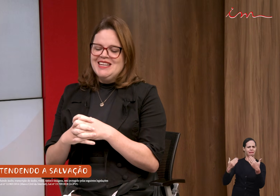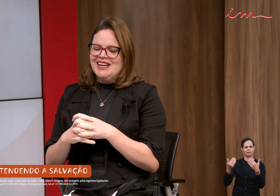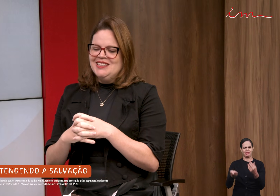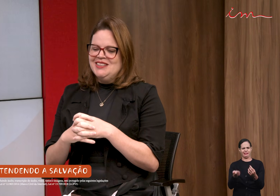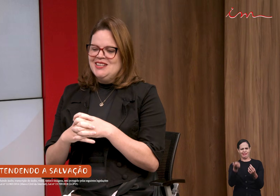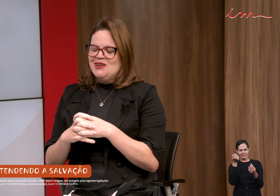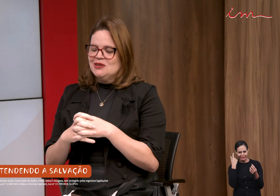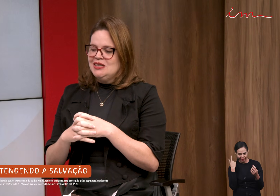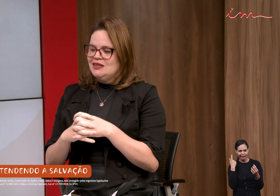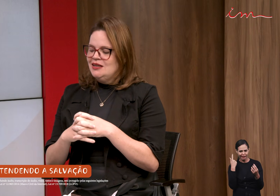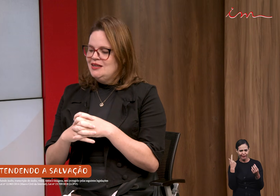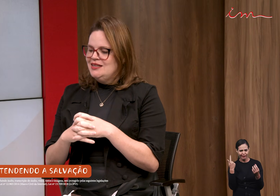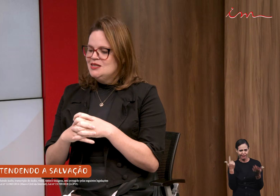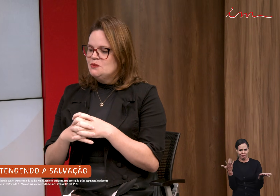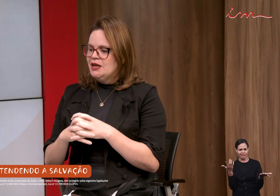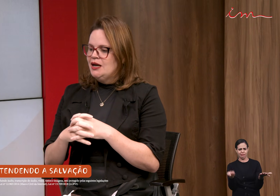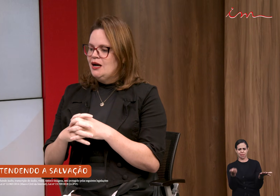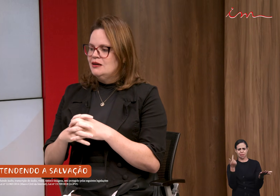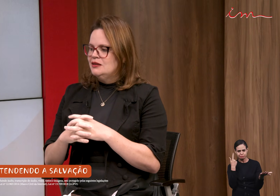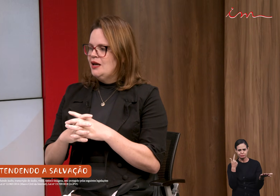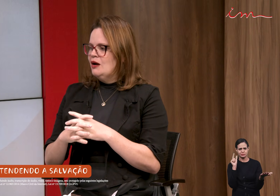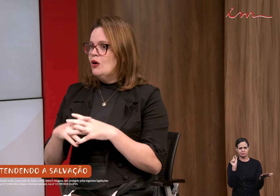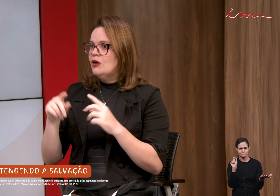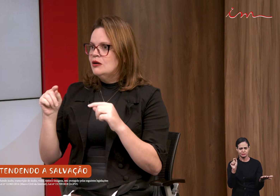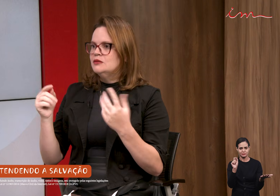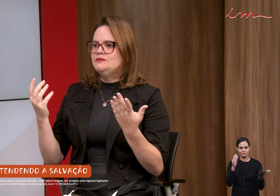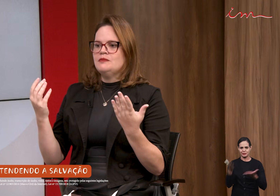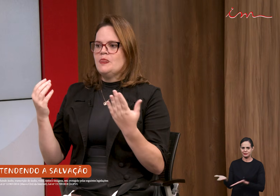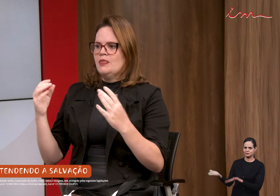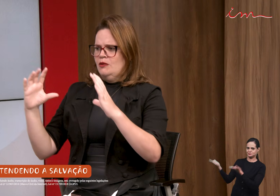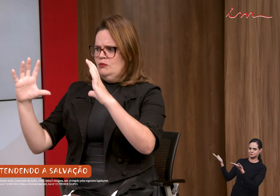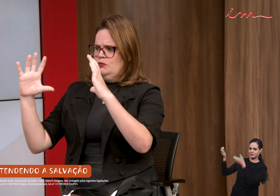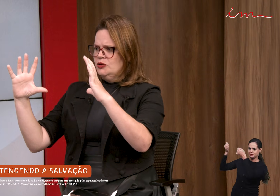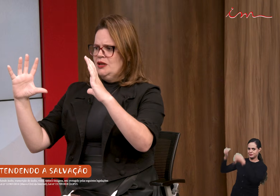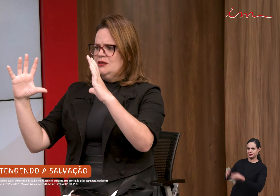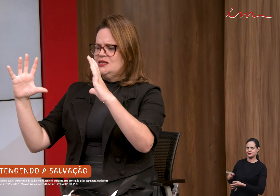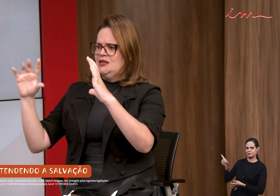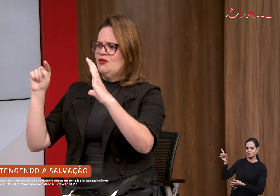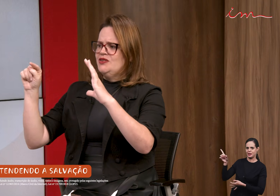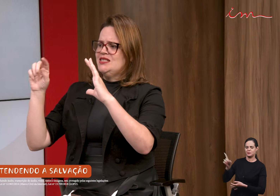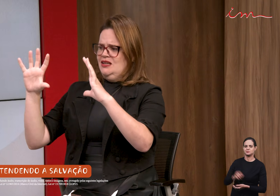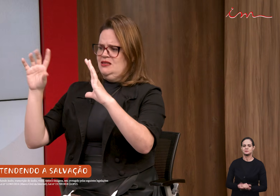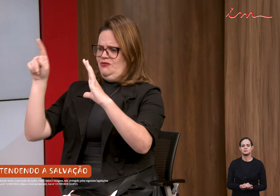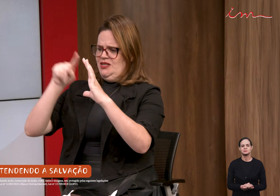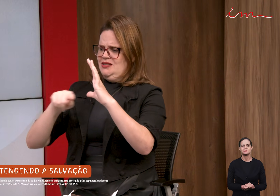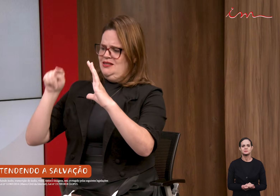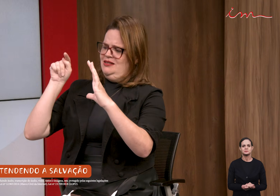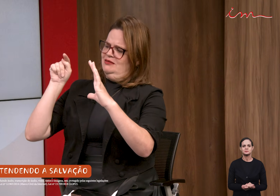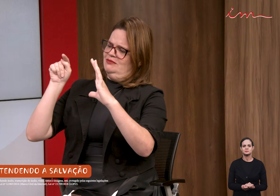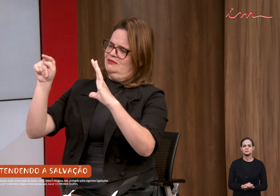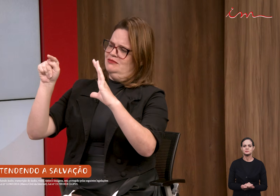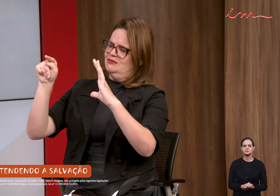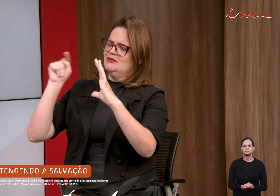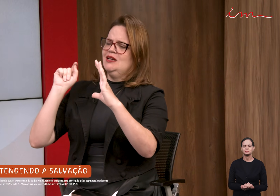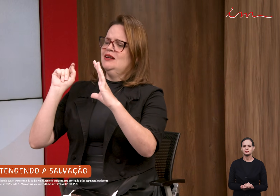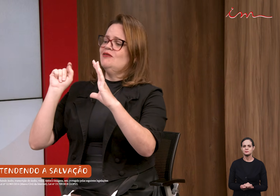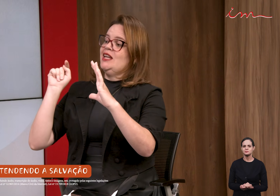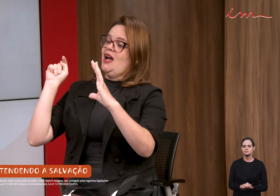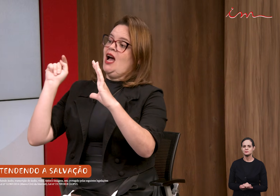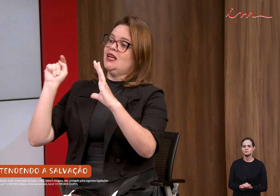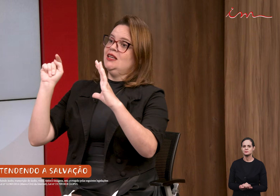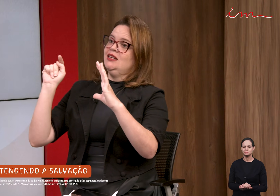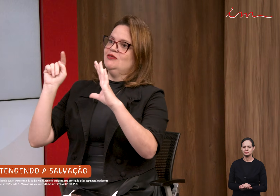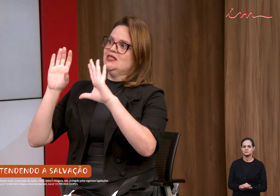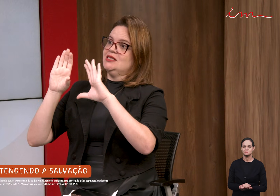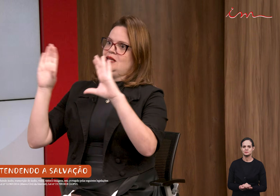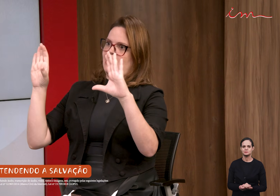né? E aí eu tentei explicar, né? Botei assim, eu fiz assim.